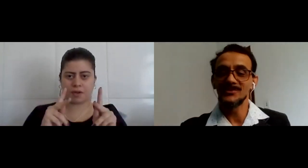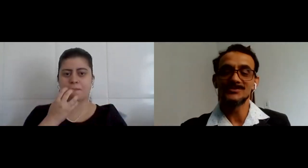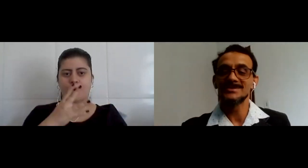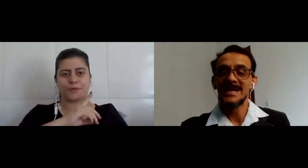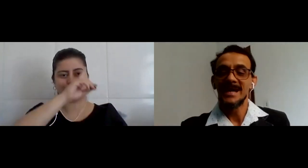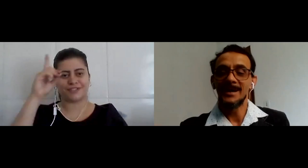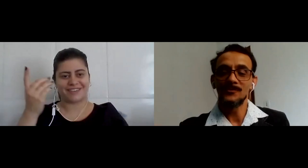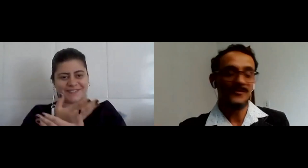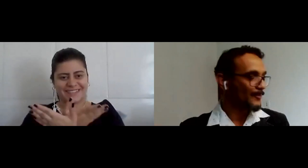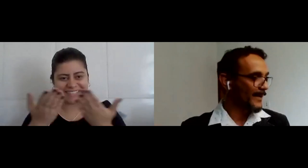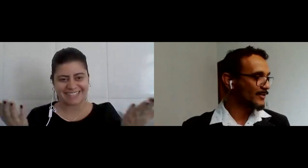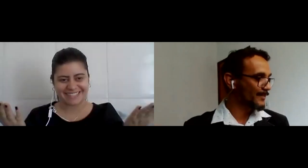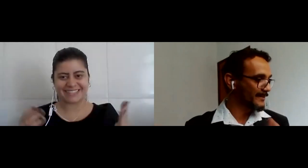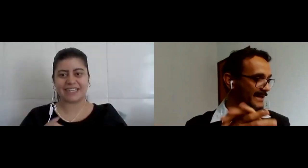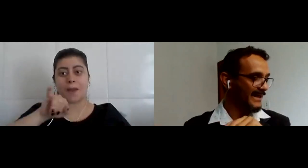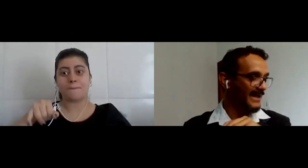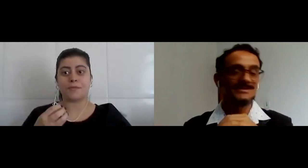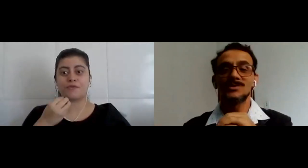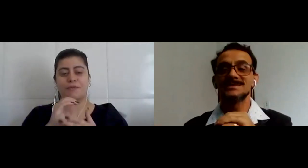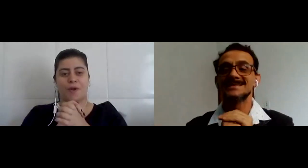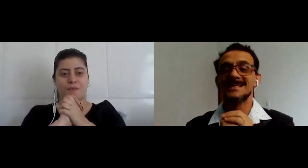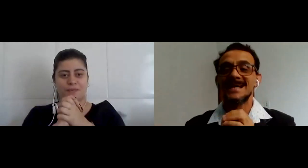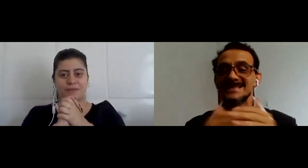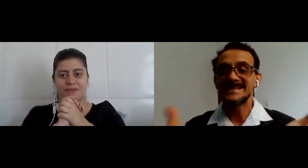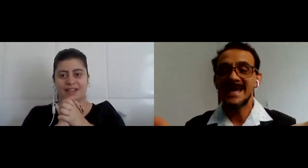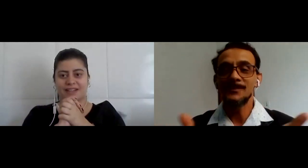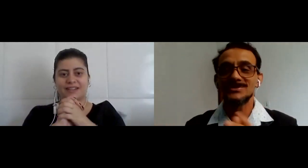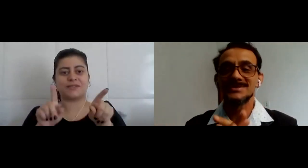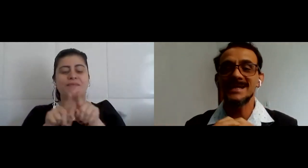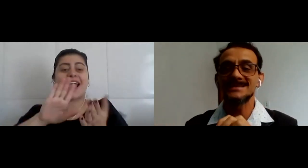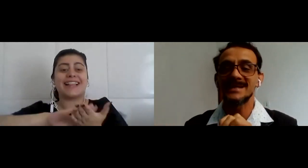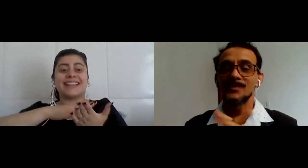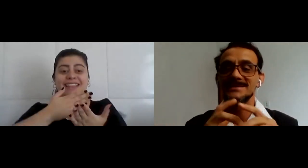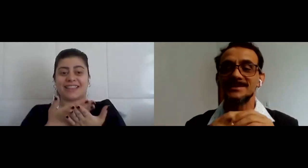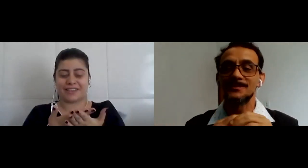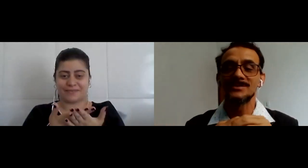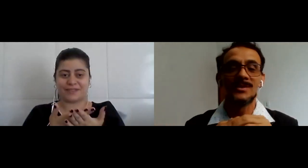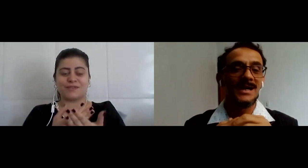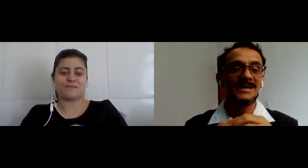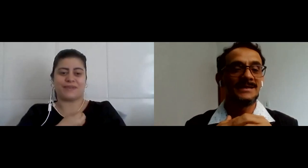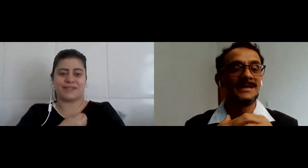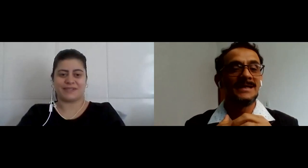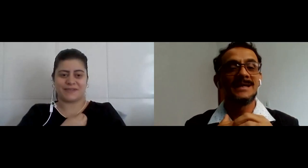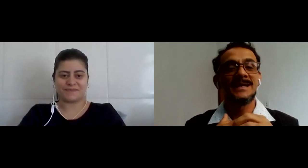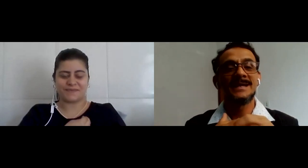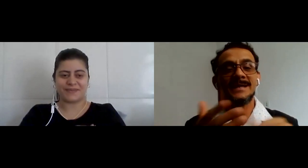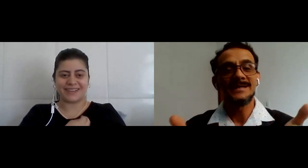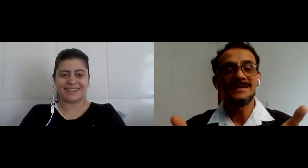a todos. Aproveito para cumprimentar as intérpretes, né, que estarão participando